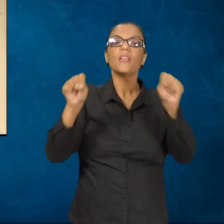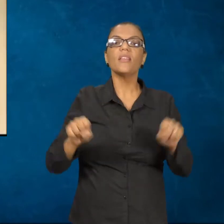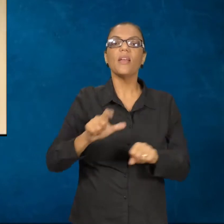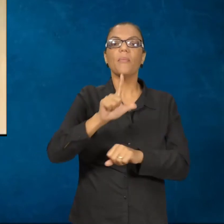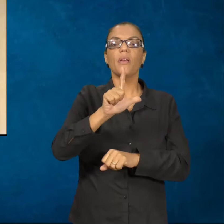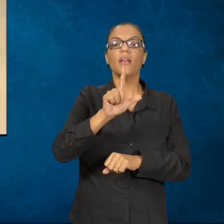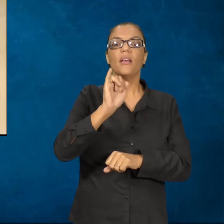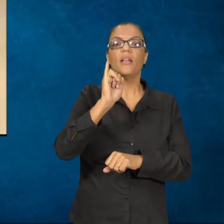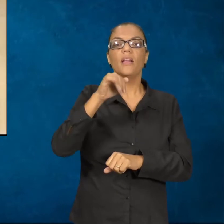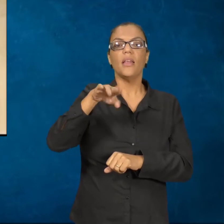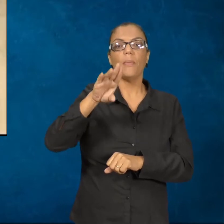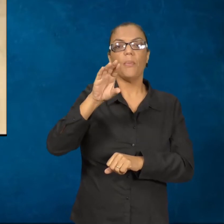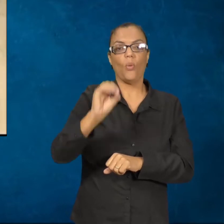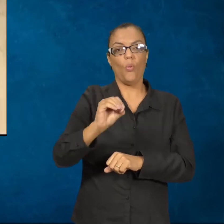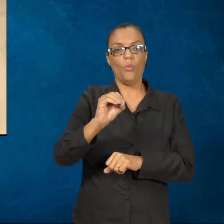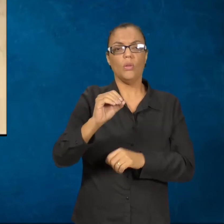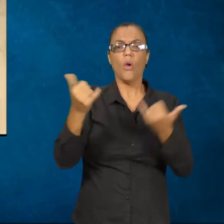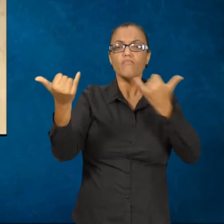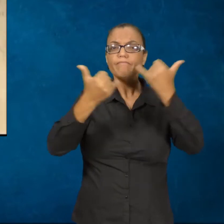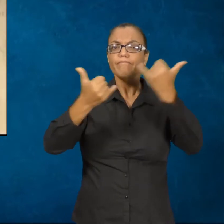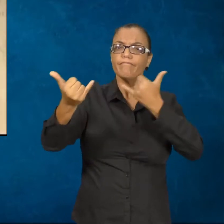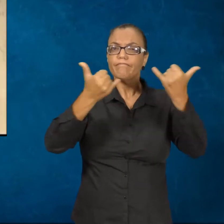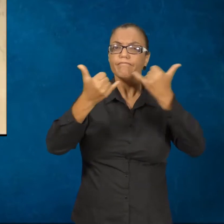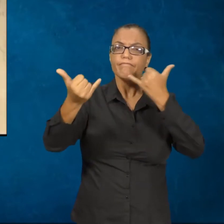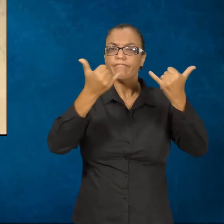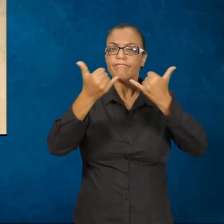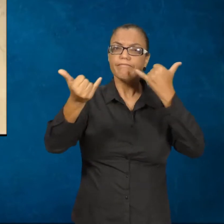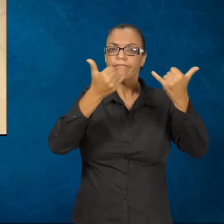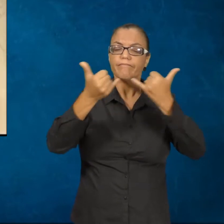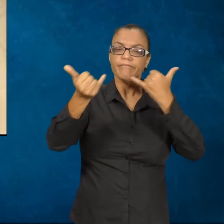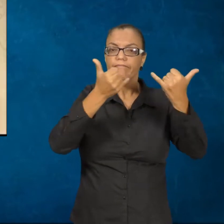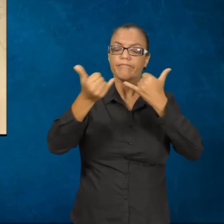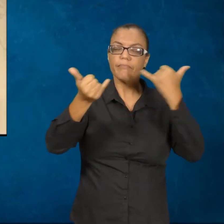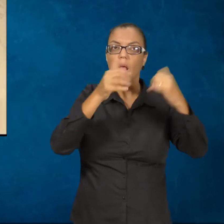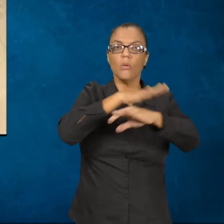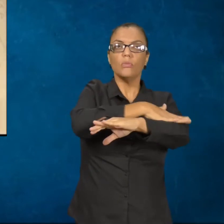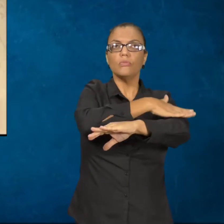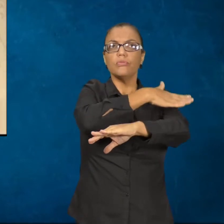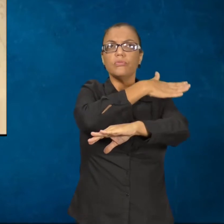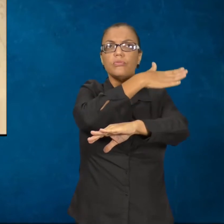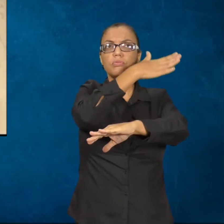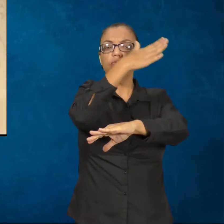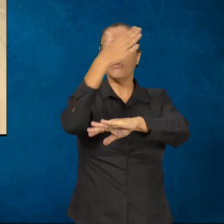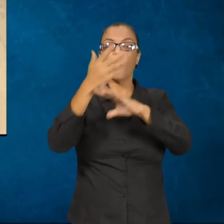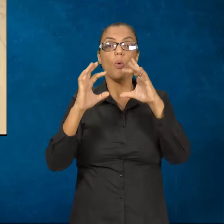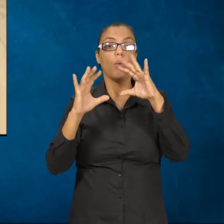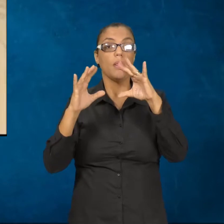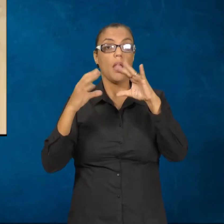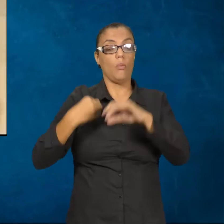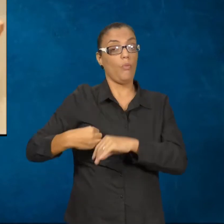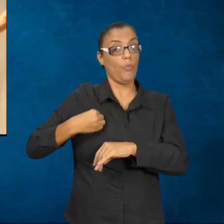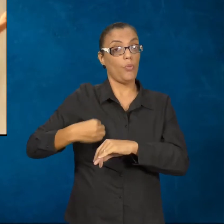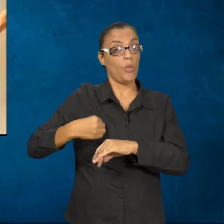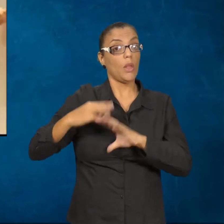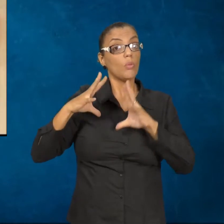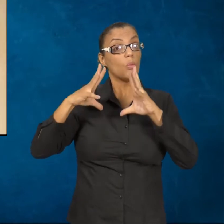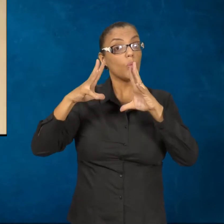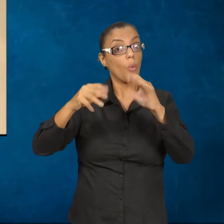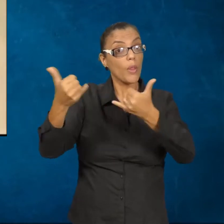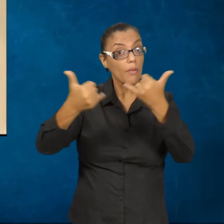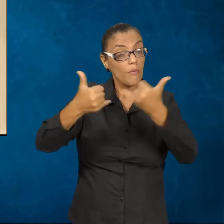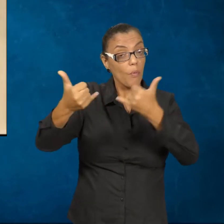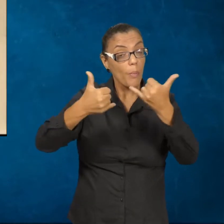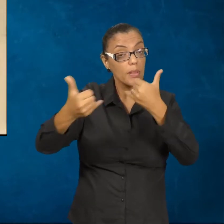Portanto, todas as informações que entram na tua mente, na mente do teu filho, durante o dia, enquanto o cérebro estiver em funcionamento,